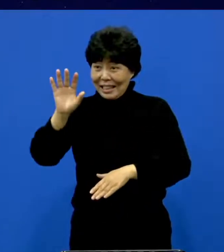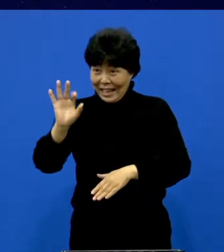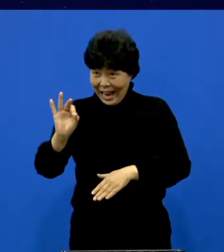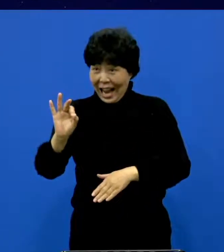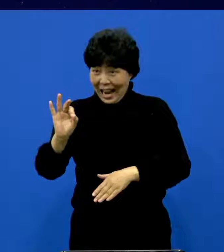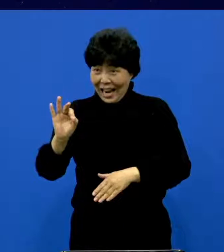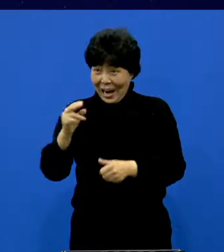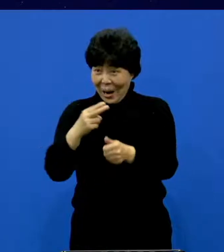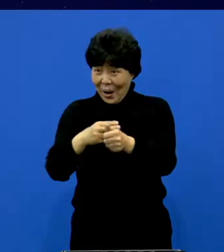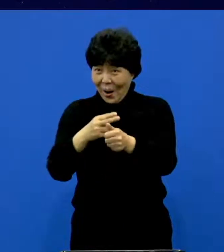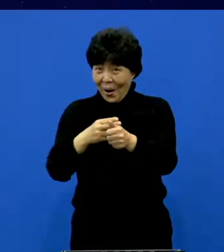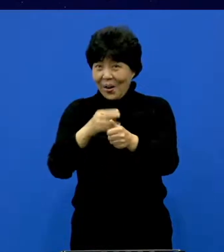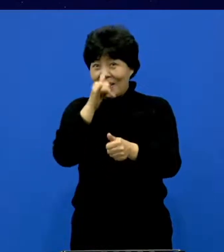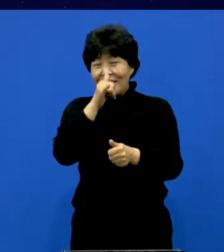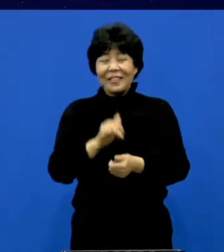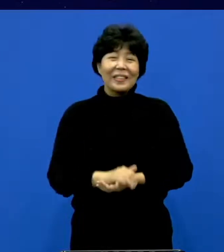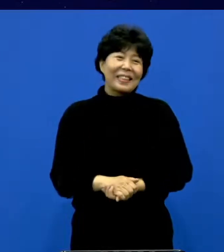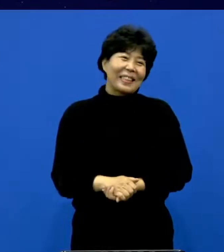뭐시.